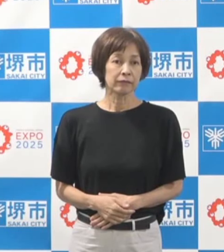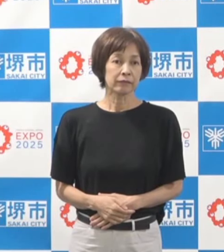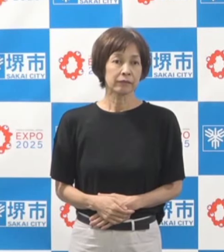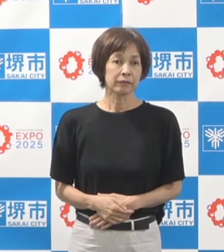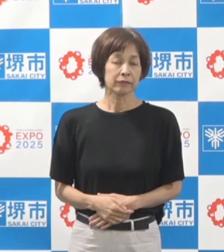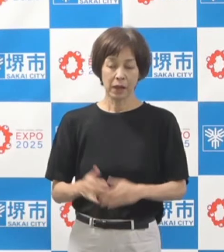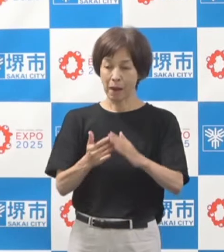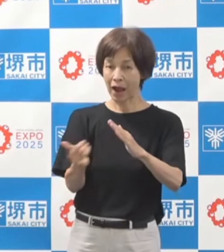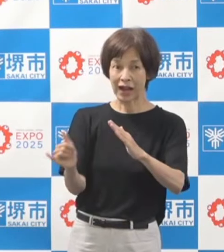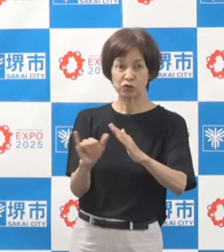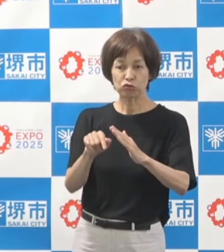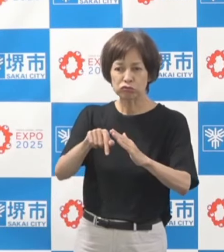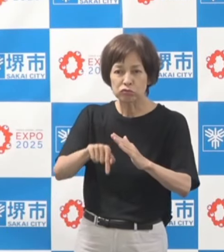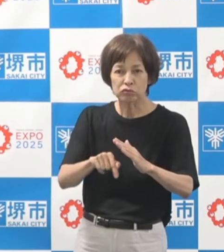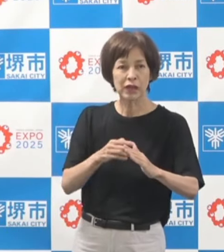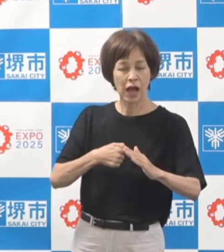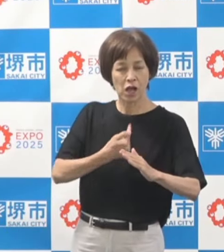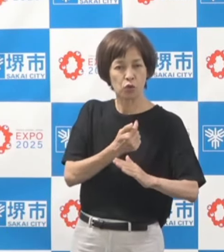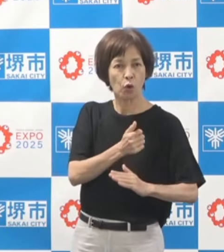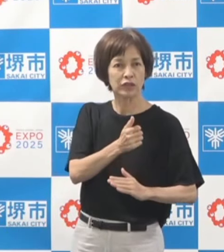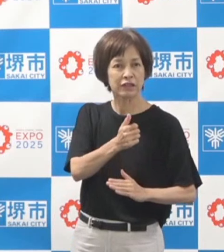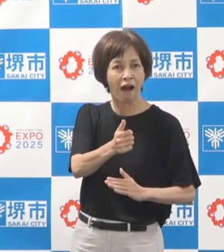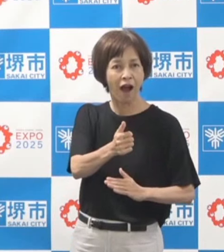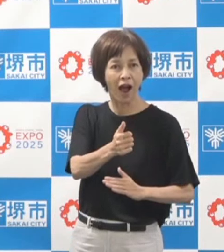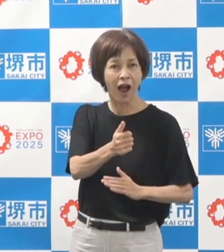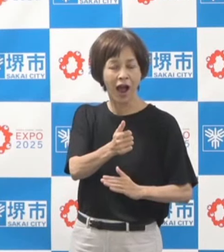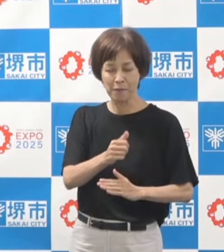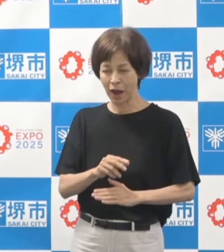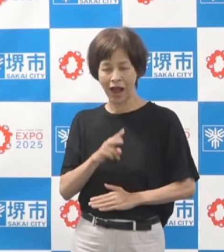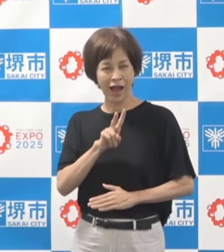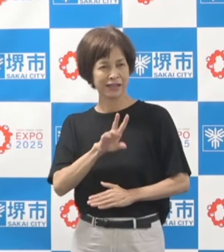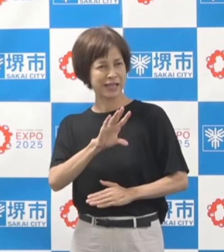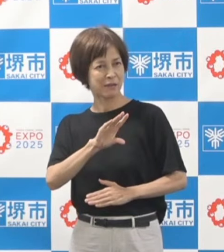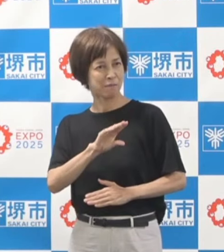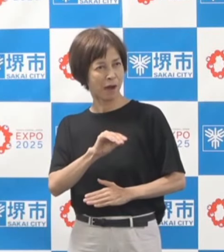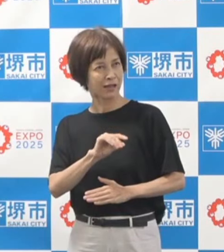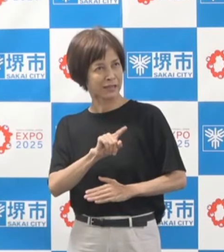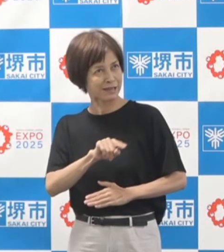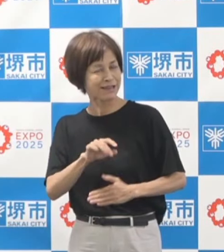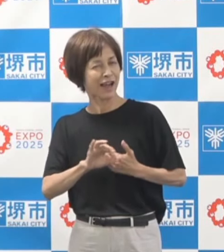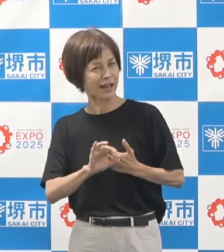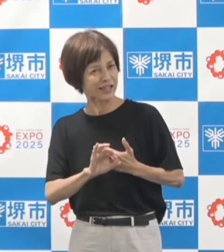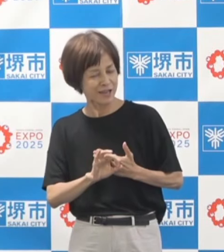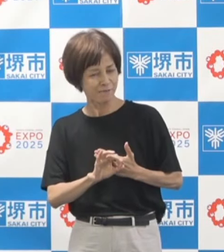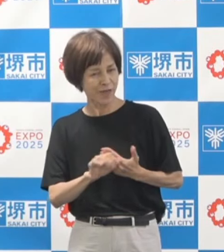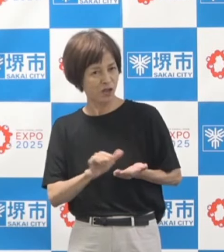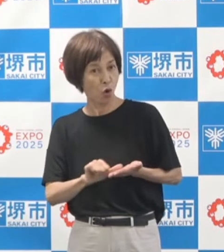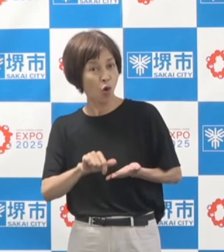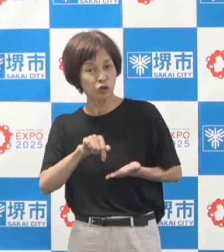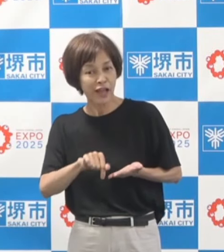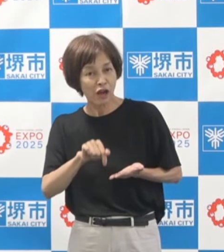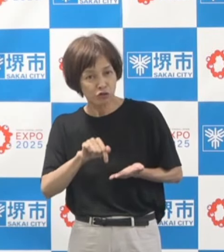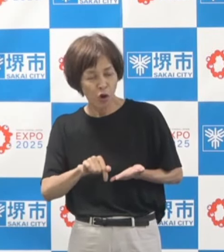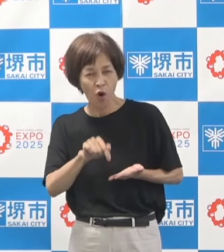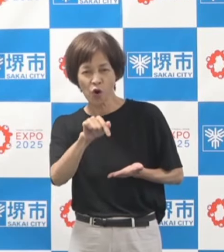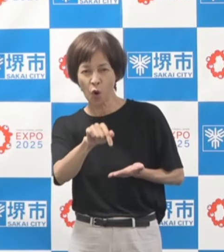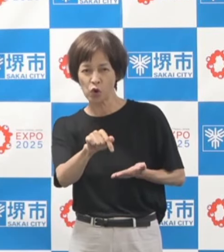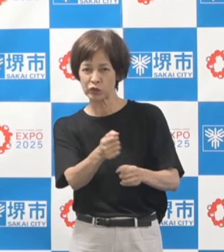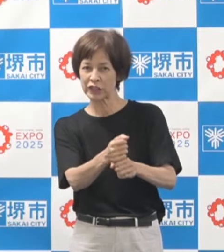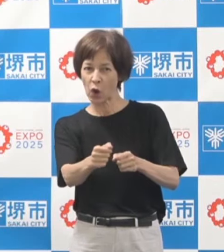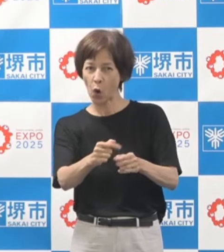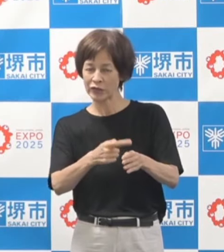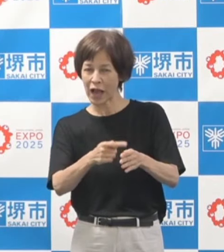家族の方とか当事者の方を除いて2万人の方が登録してくださると、この事業自体がうまく